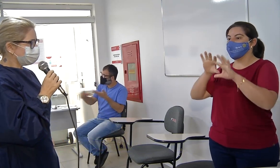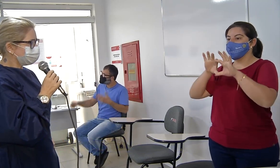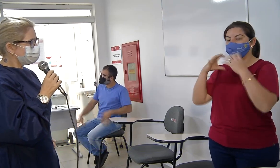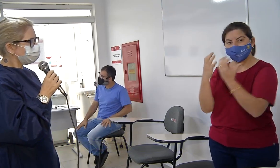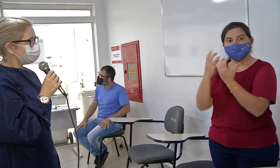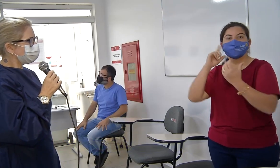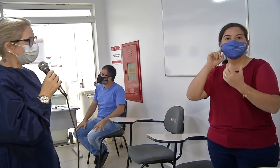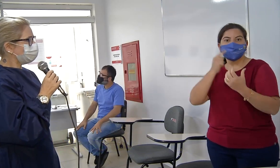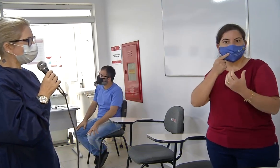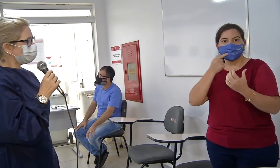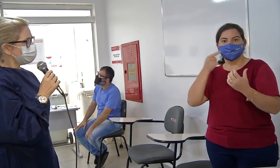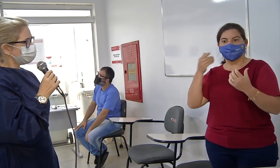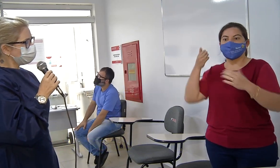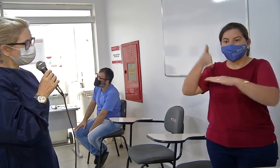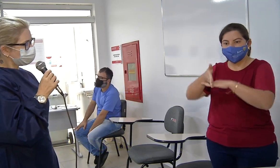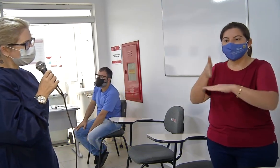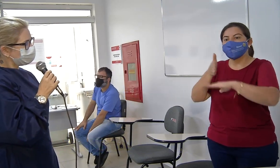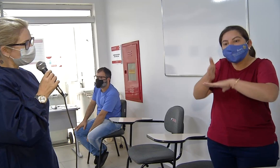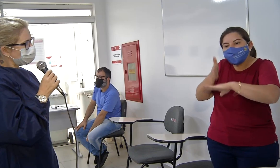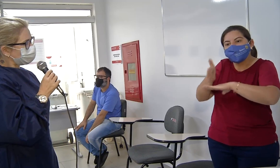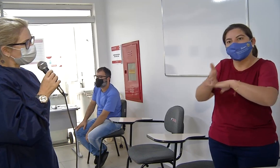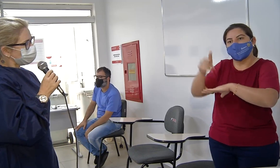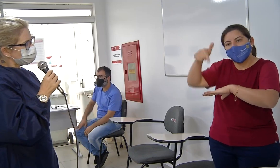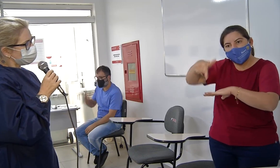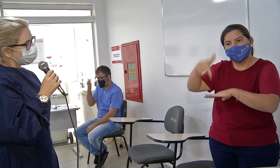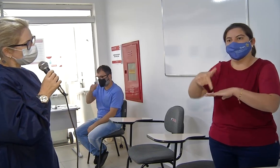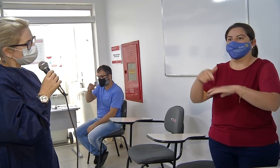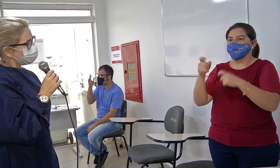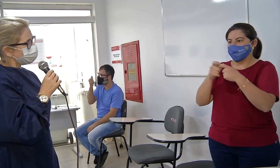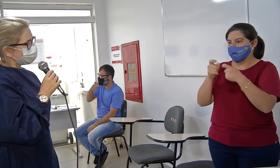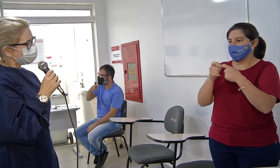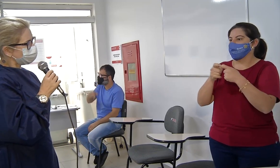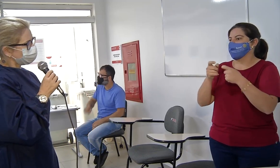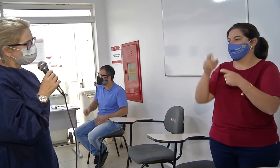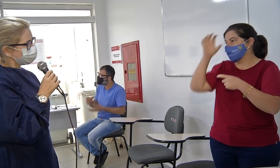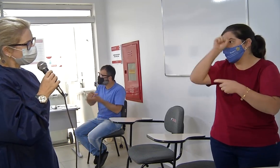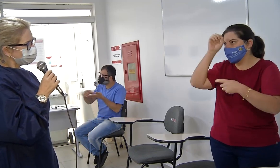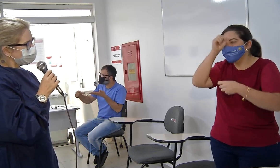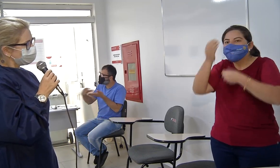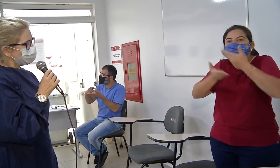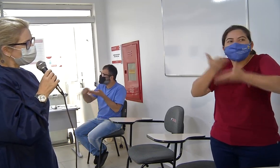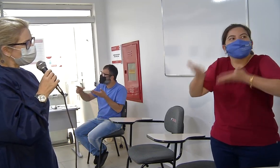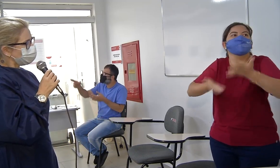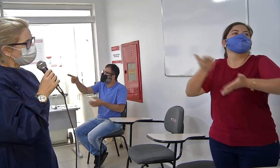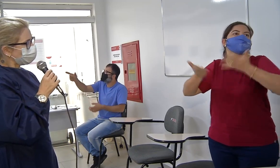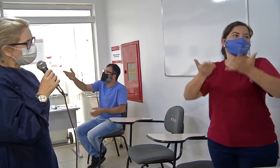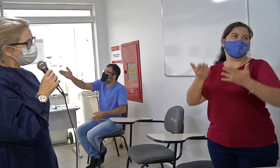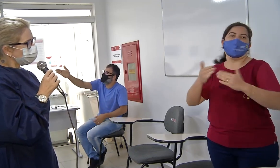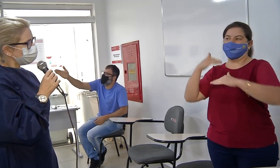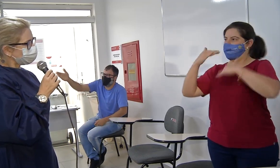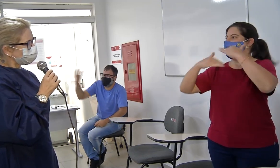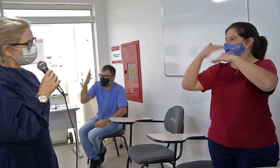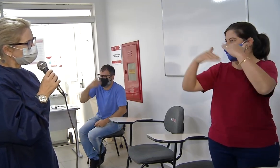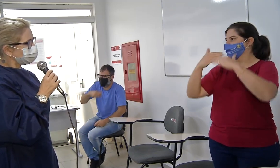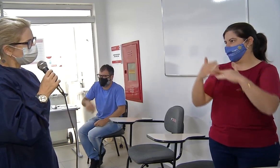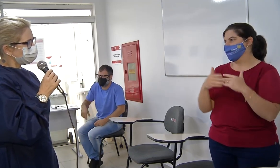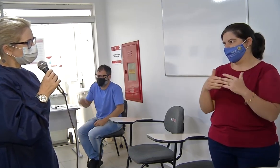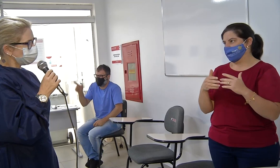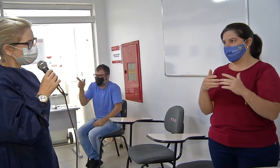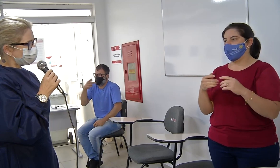sinalização, a comunidade surda, ela precisa estar aqui. O médico aprende a fazer tratamento, o médico nos